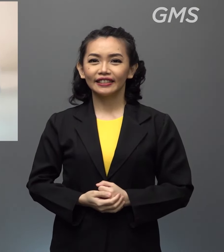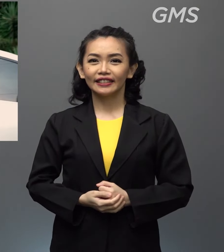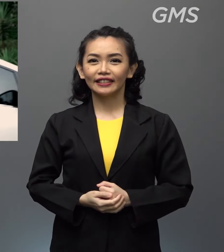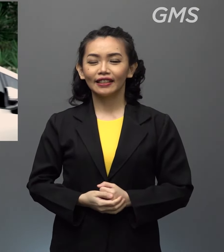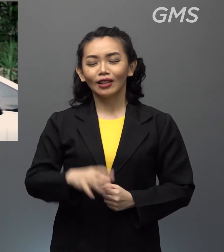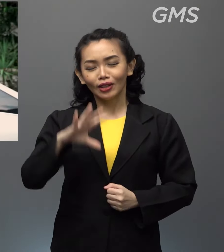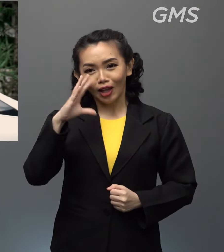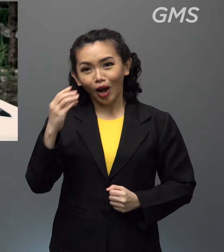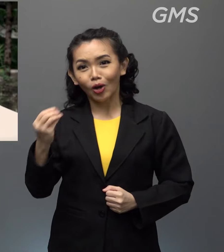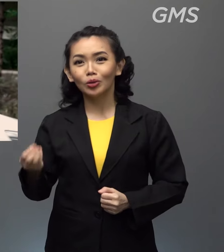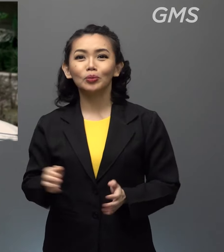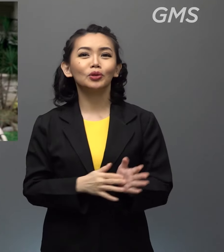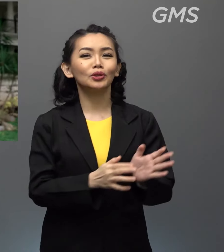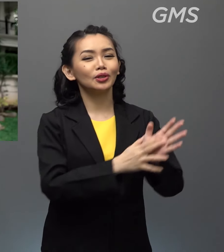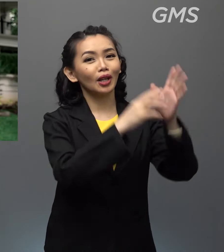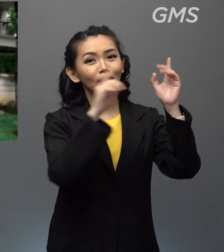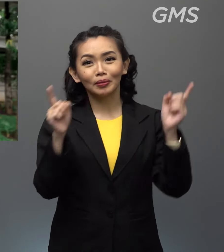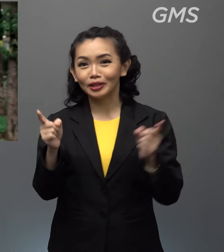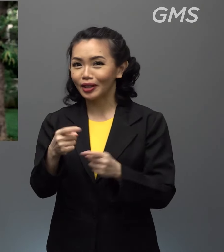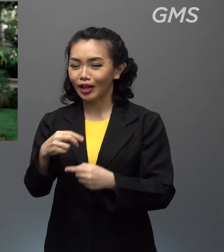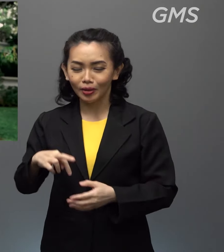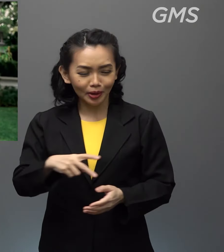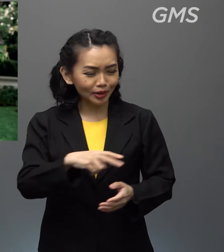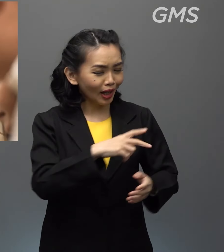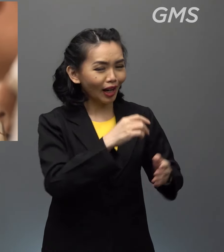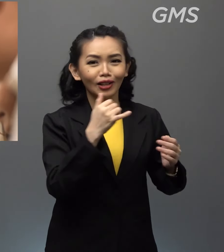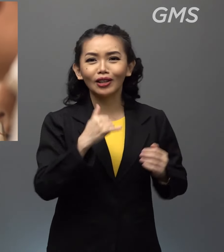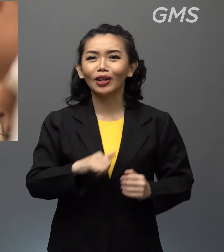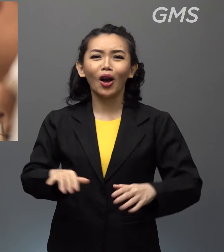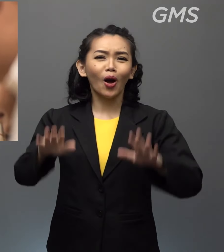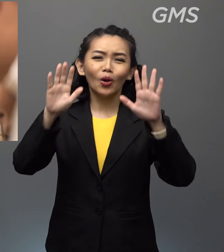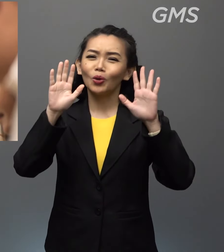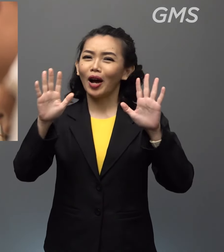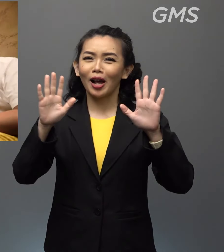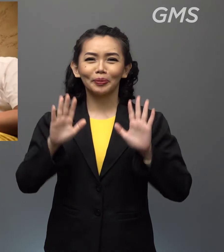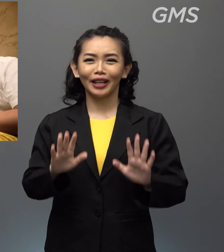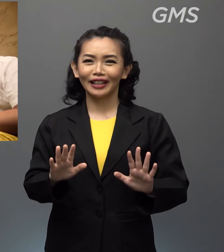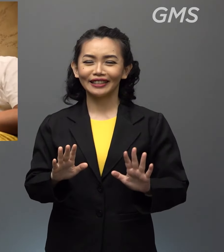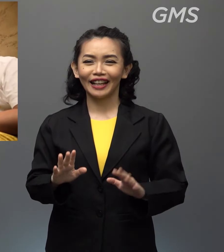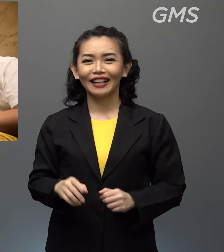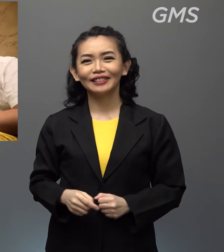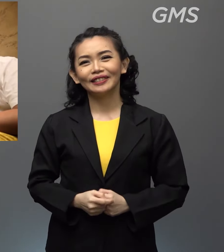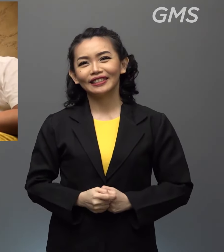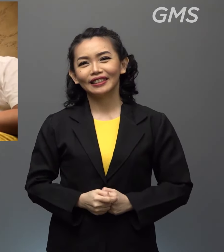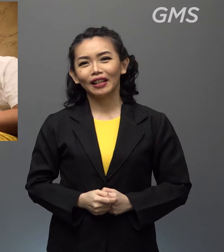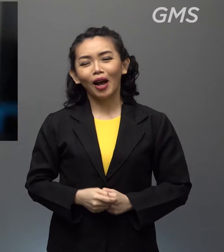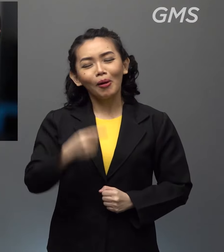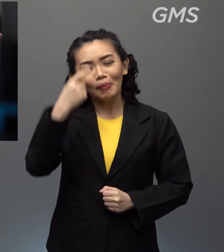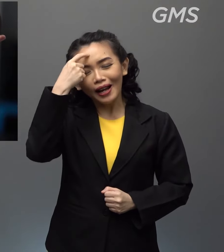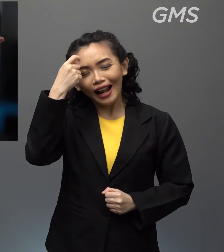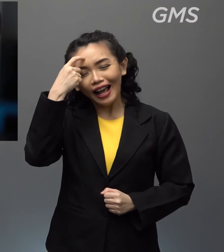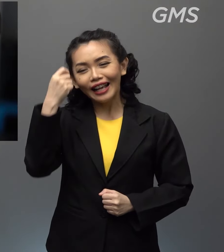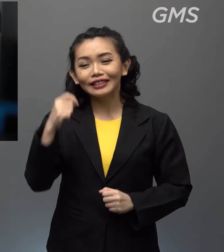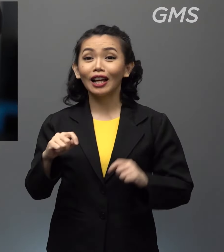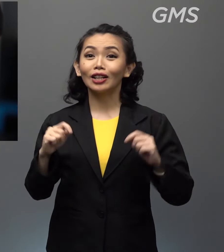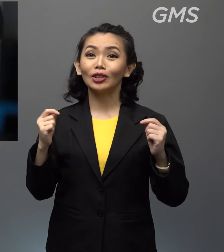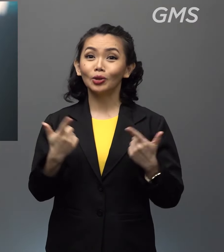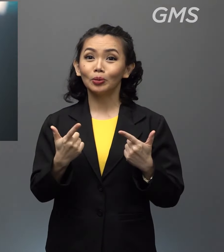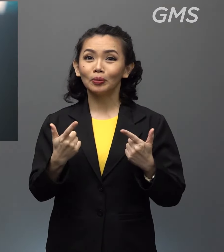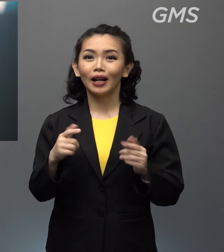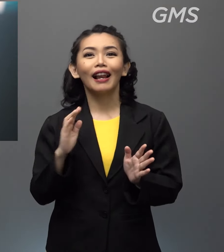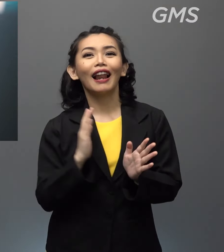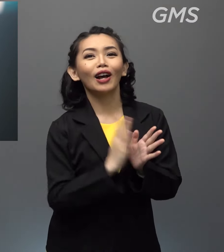The year of praise, tahun pujian menjadi sebuah petualangan yang tiada dua. Menjadi sebuah pelajaran hidup yang langsung dari